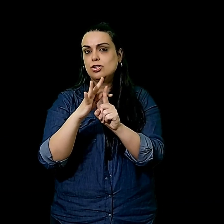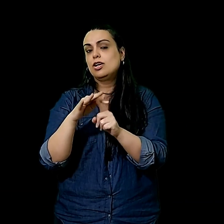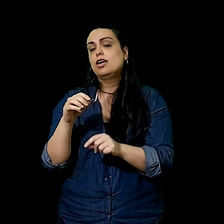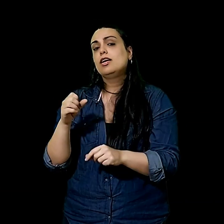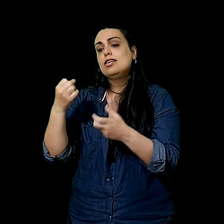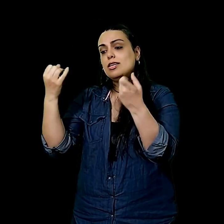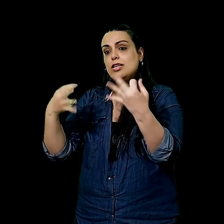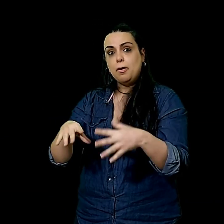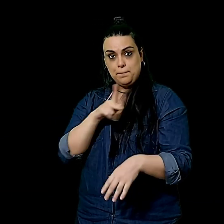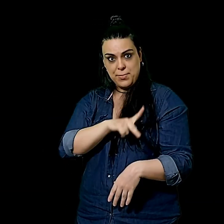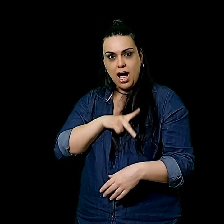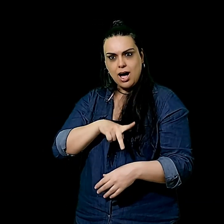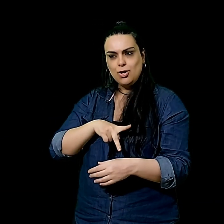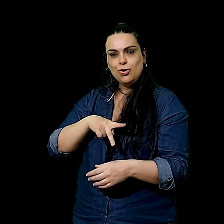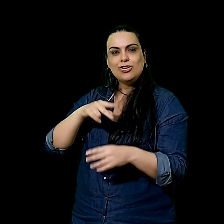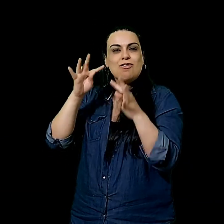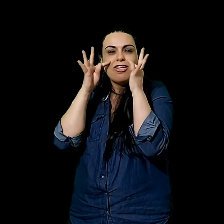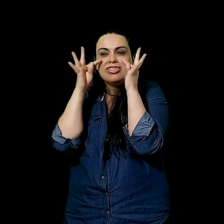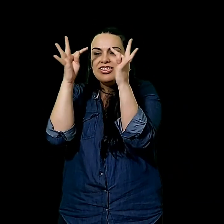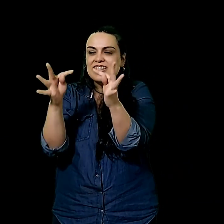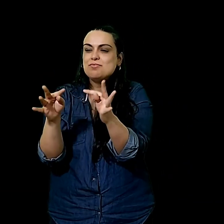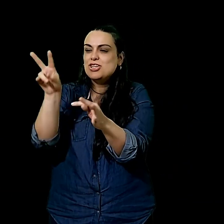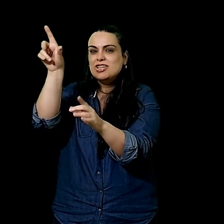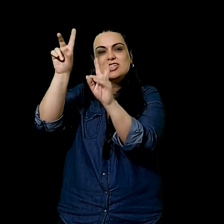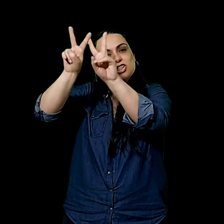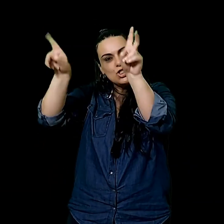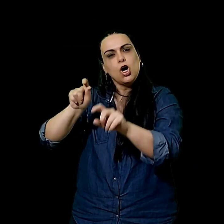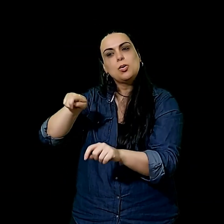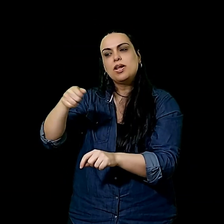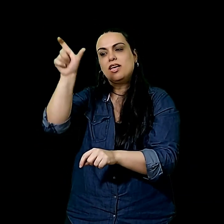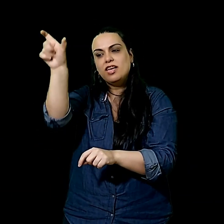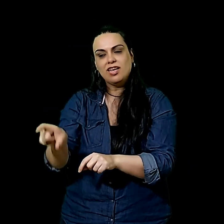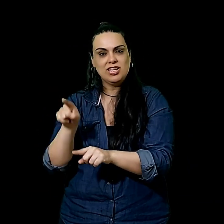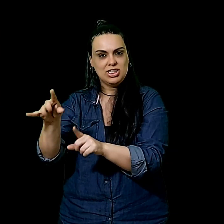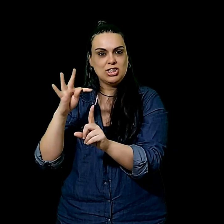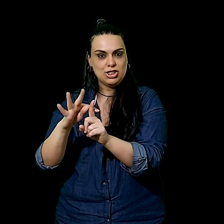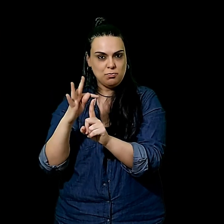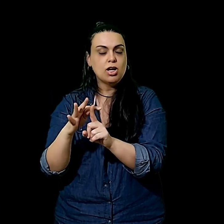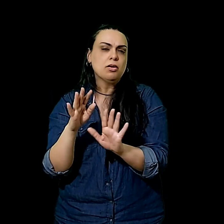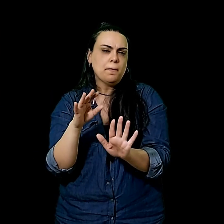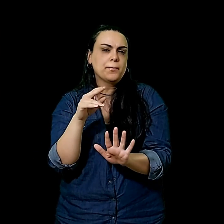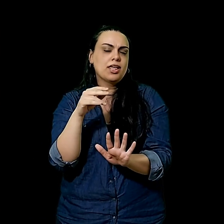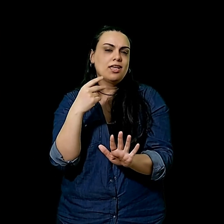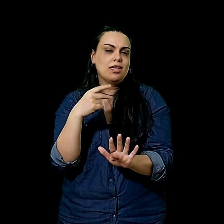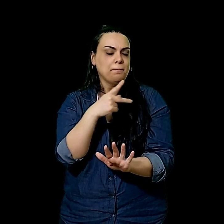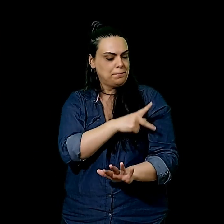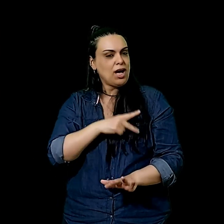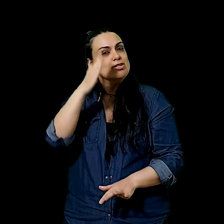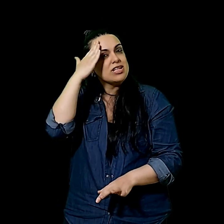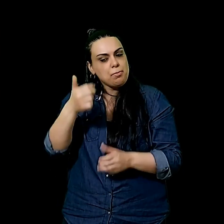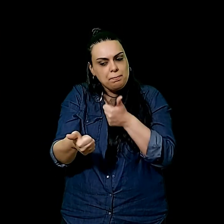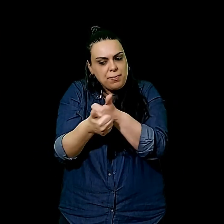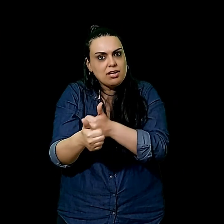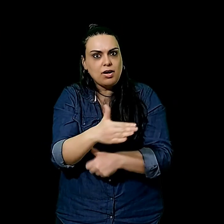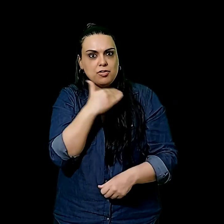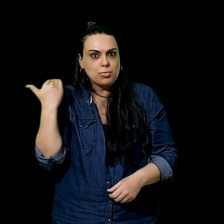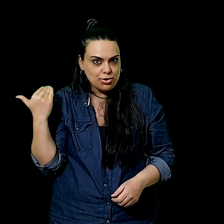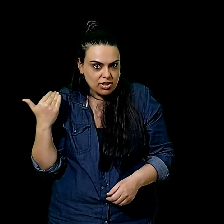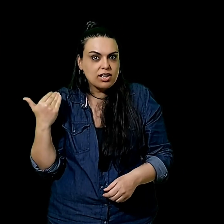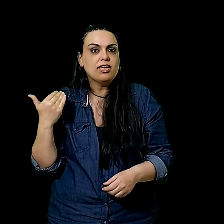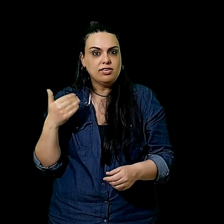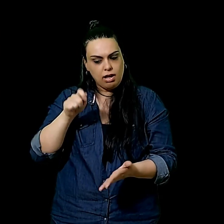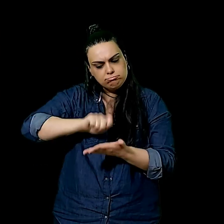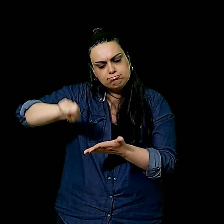Quando ele fala que ele já está preparado, né? Porque ele já sabe que ele vai ser sacrificado. E aí ele está escrevendo e